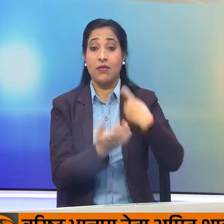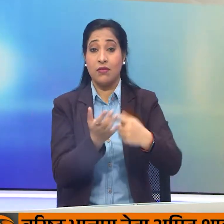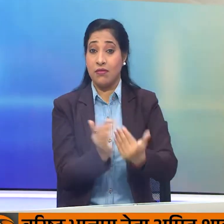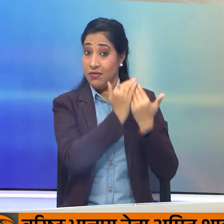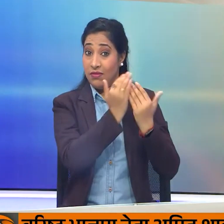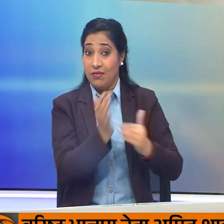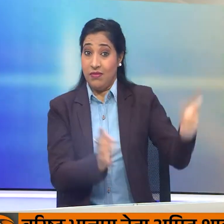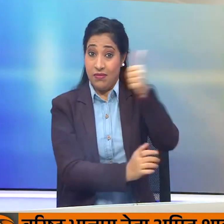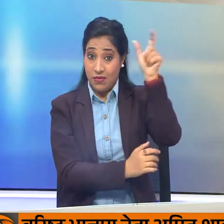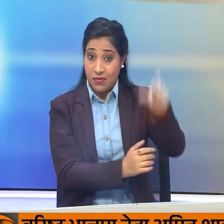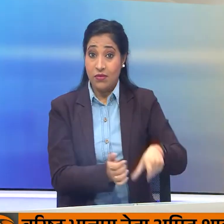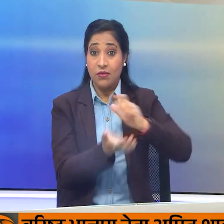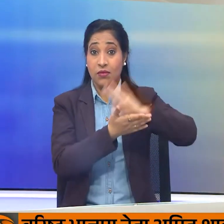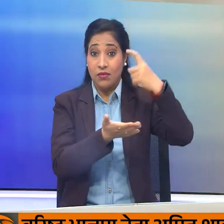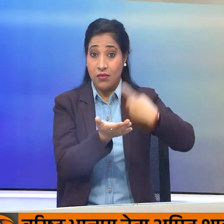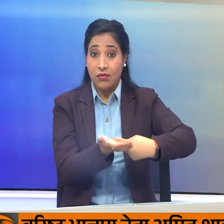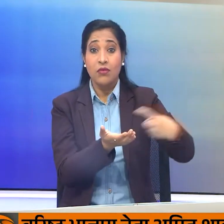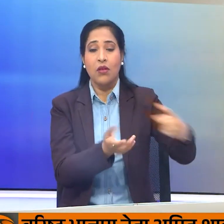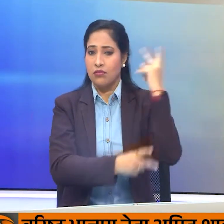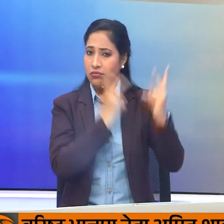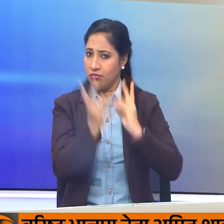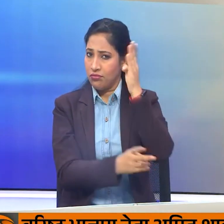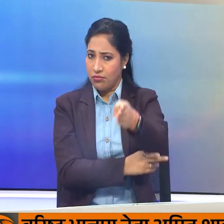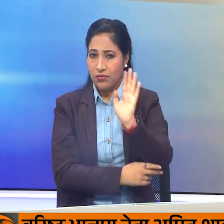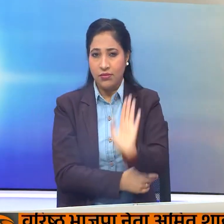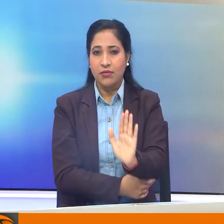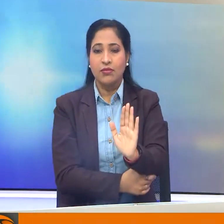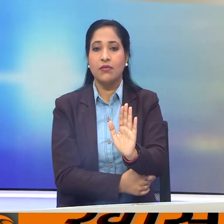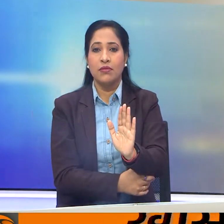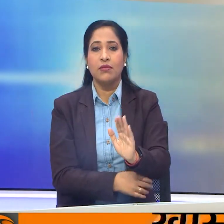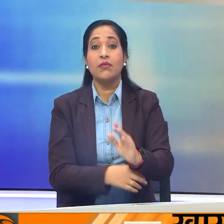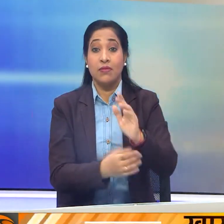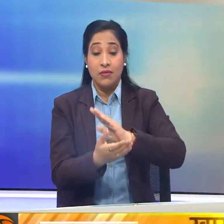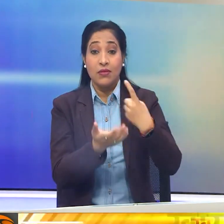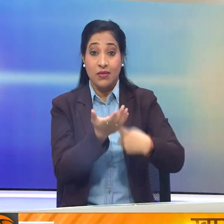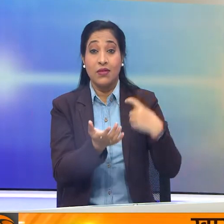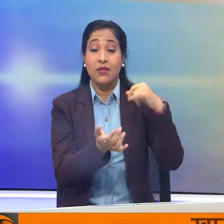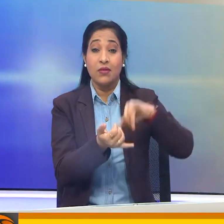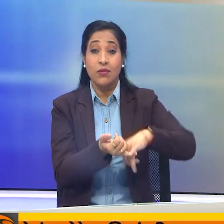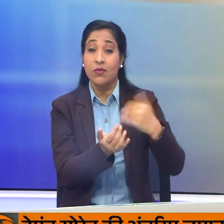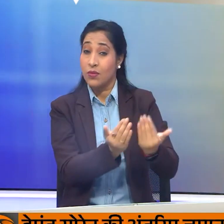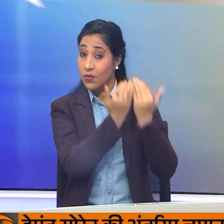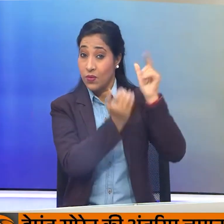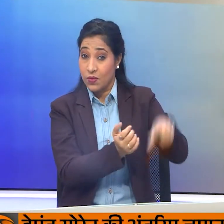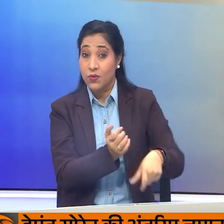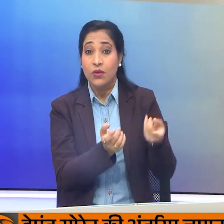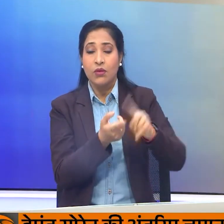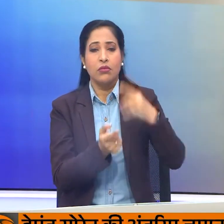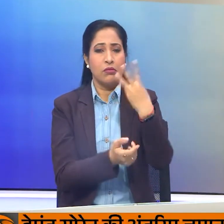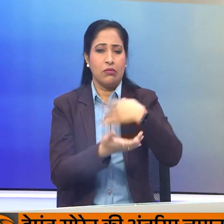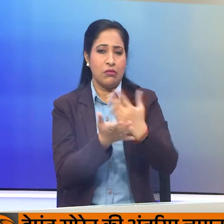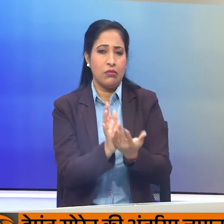मंत्री राजनाथ सिंह हरियाणा के दौरे पर रहेंगे। राजनाथ सिंह हरियाणा में 3 चुनावी रैलियां